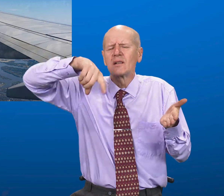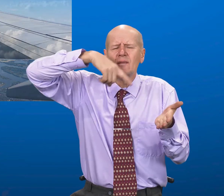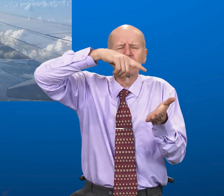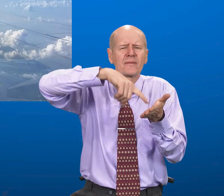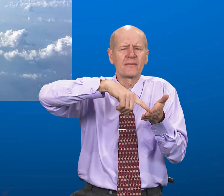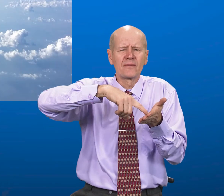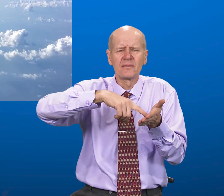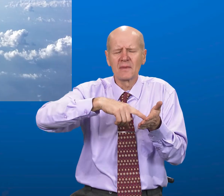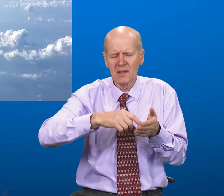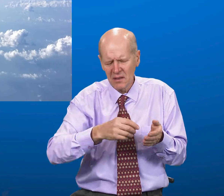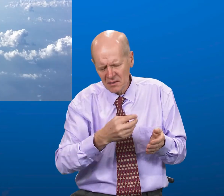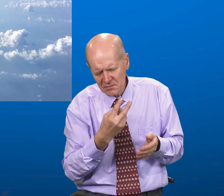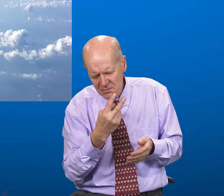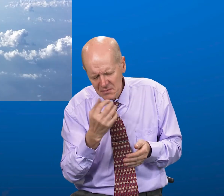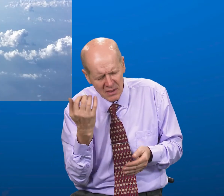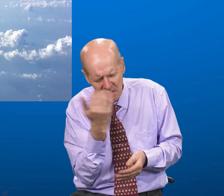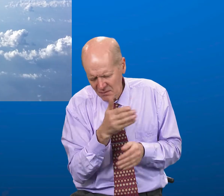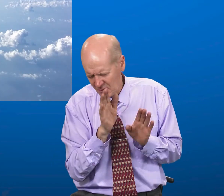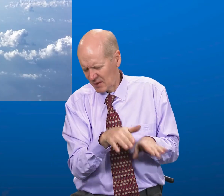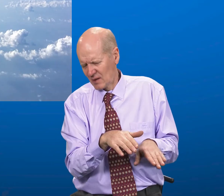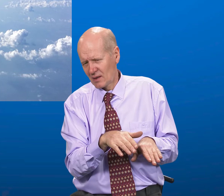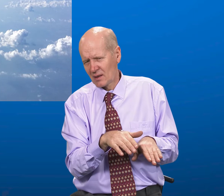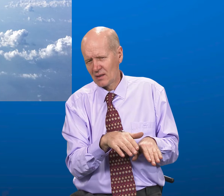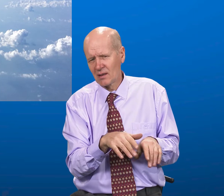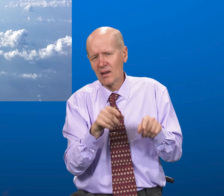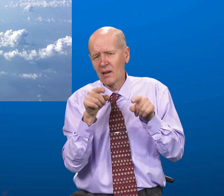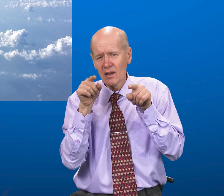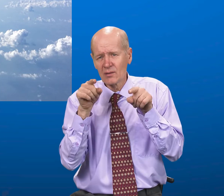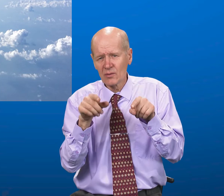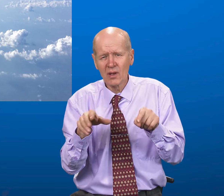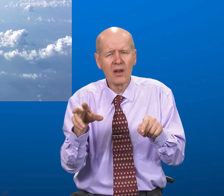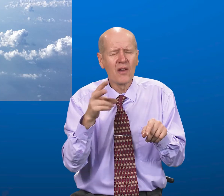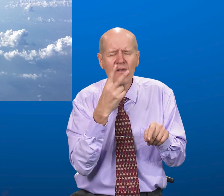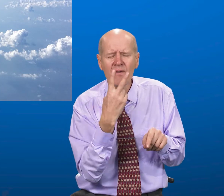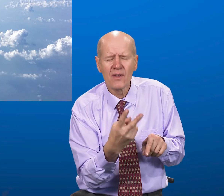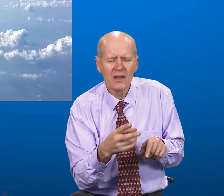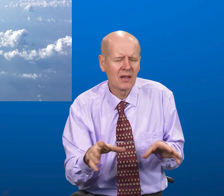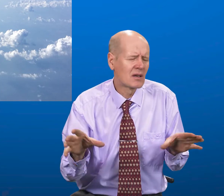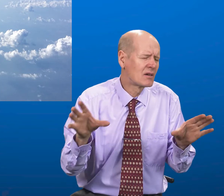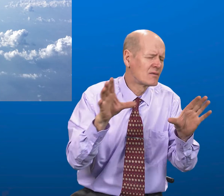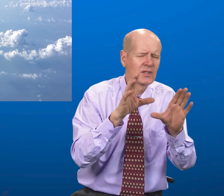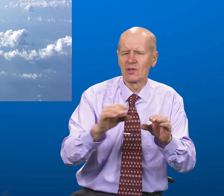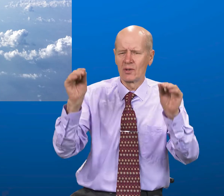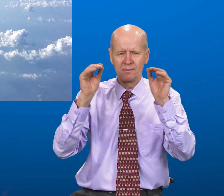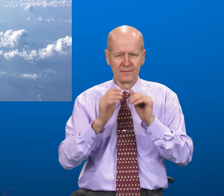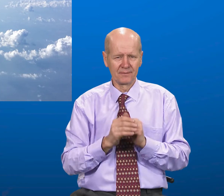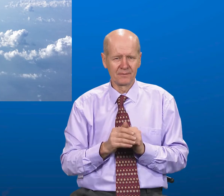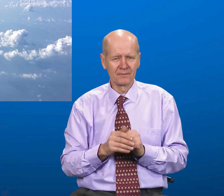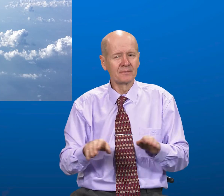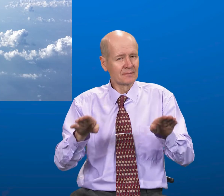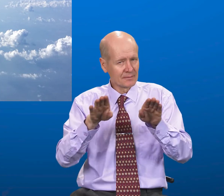выше, уже целые города становятся просто пятнами на поверхности необъятной земли. Оттуда видно все в